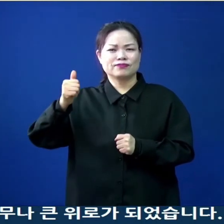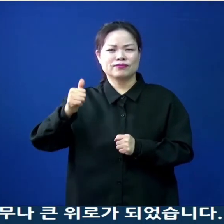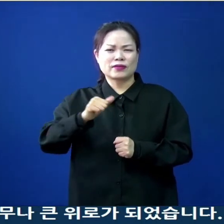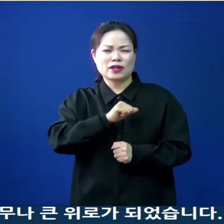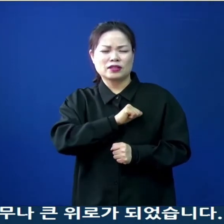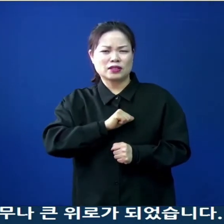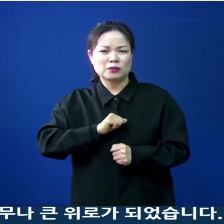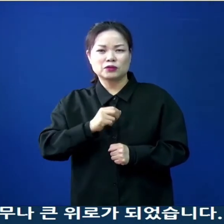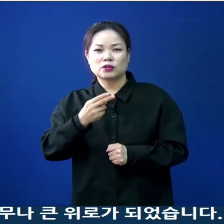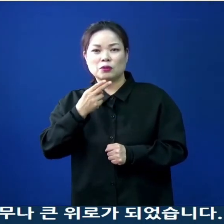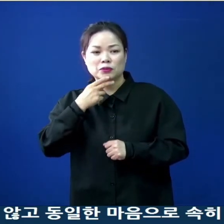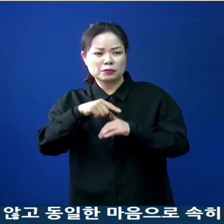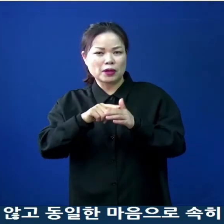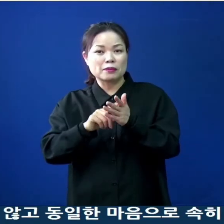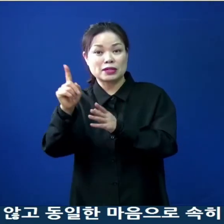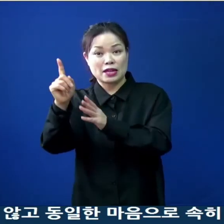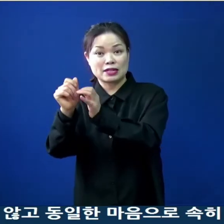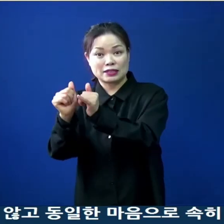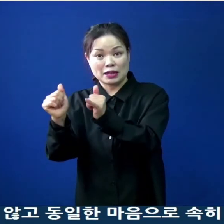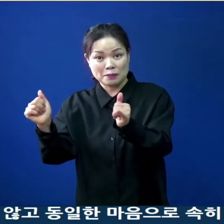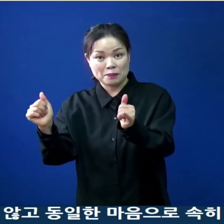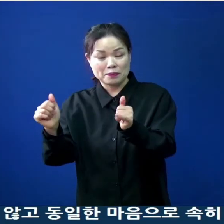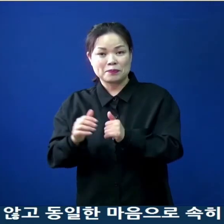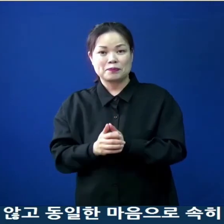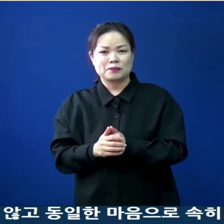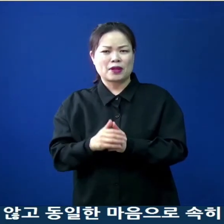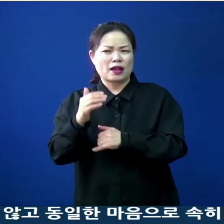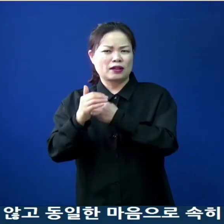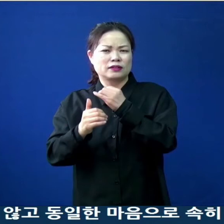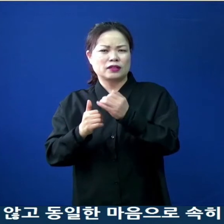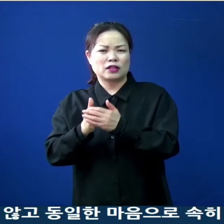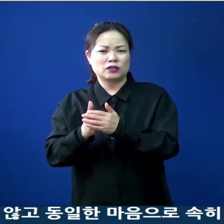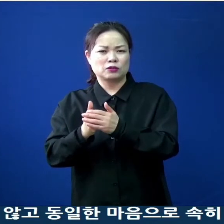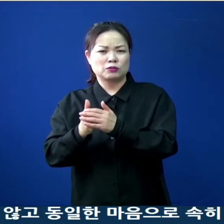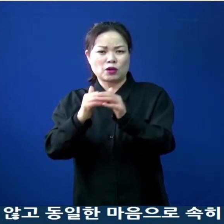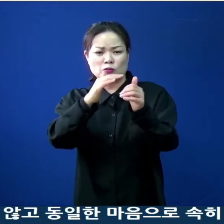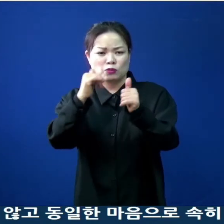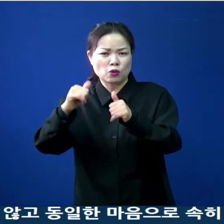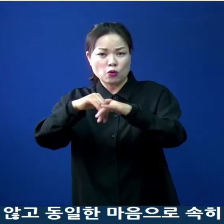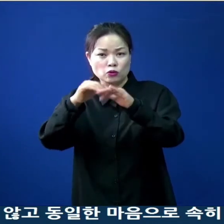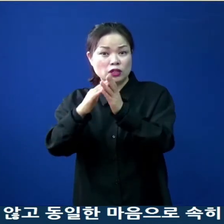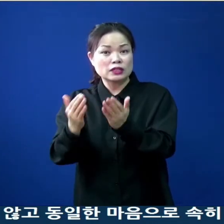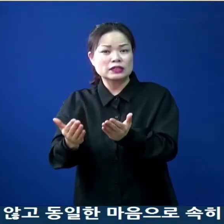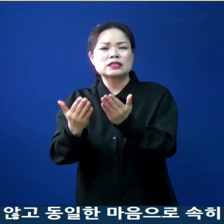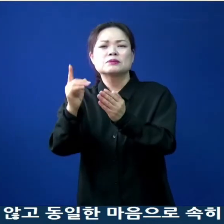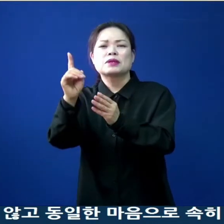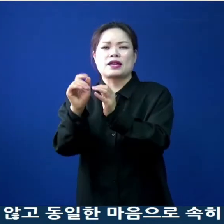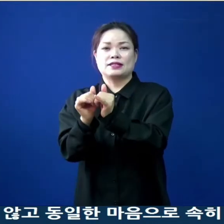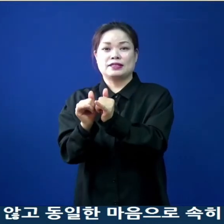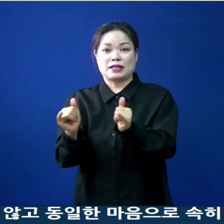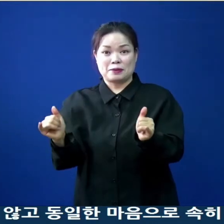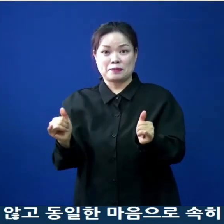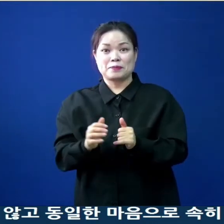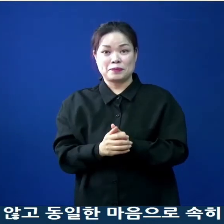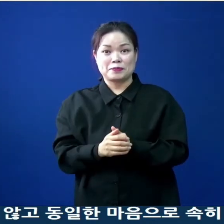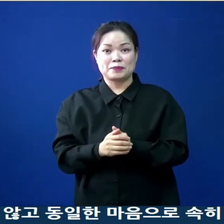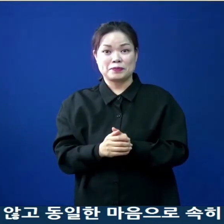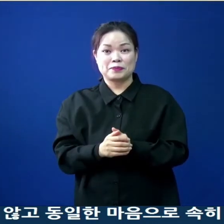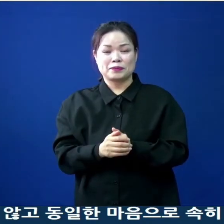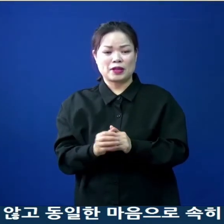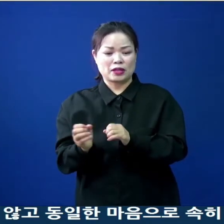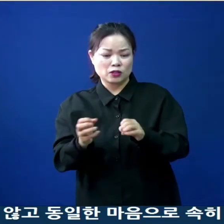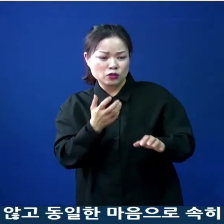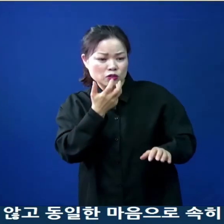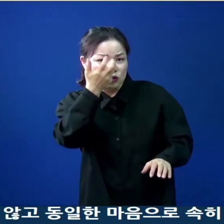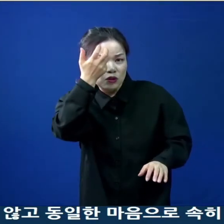수 없는 마음을 가진 그 한 사람, 하나님의 부름 앞에 자신을 온전히 내어드리는 그 한 사람,